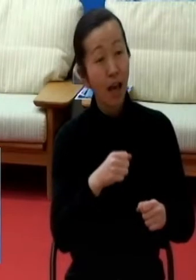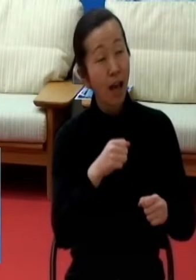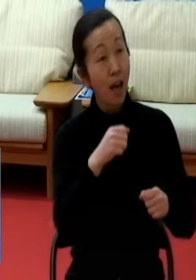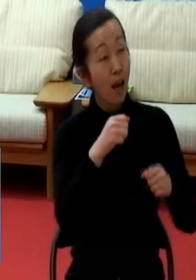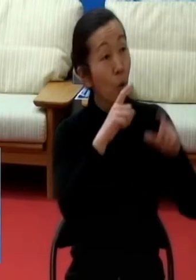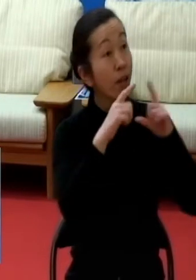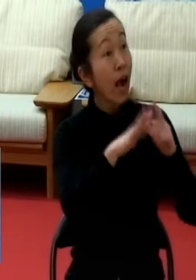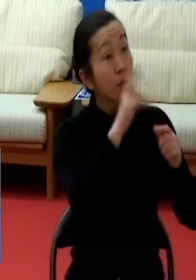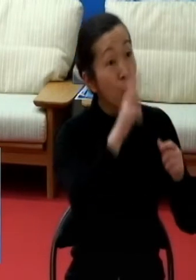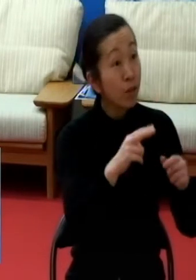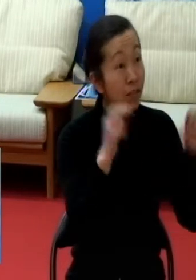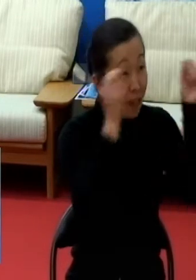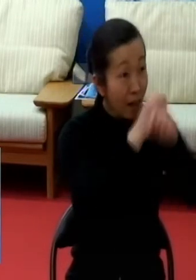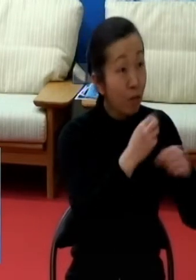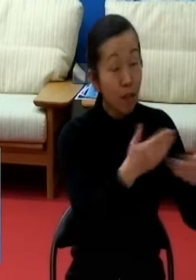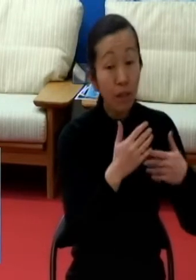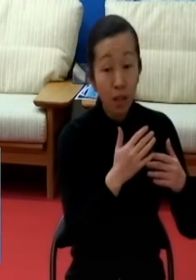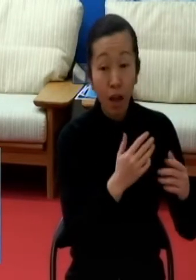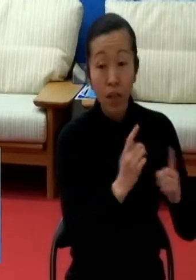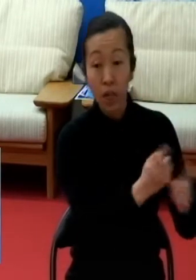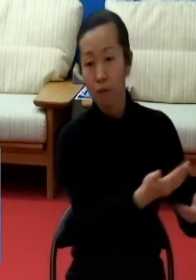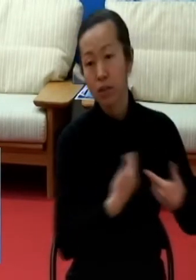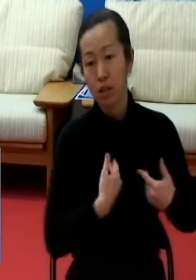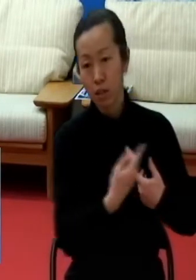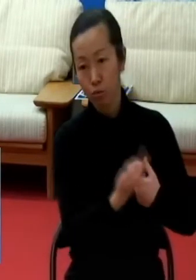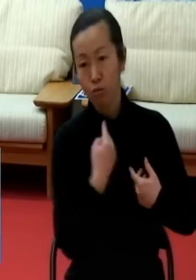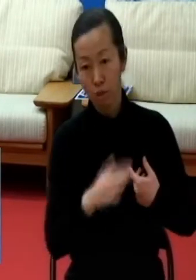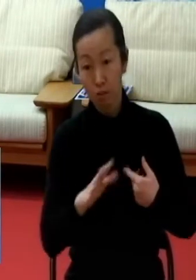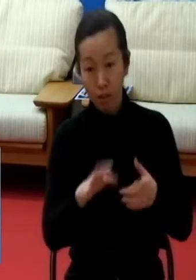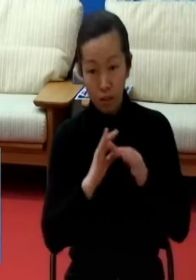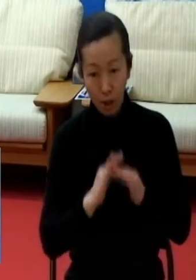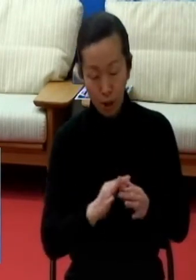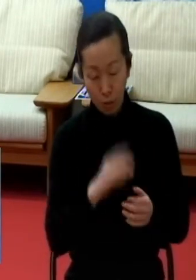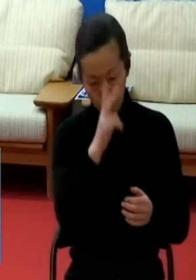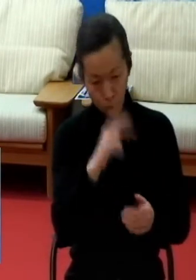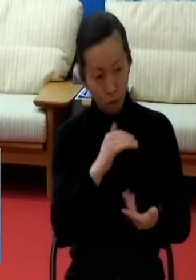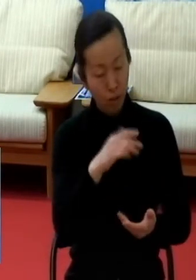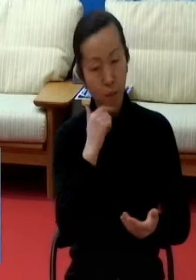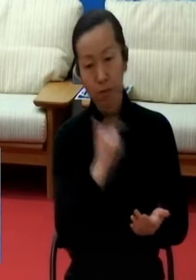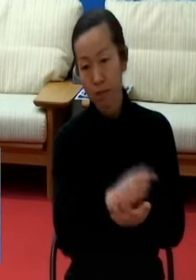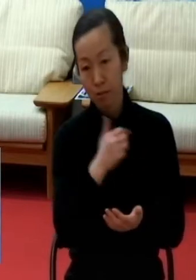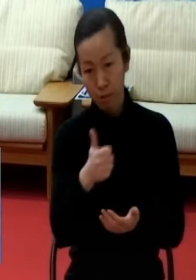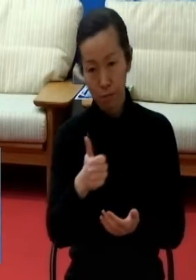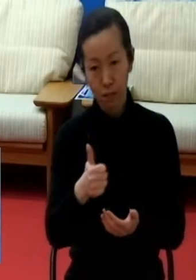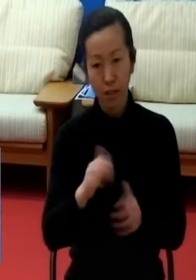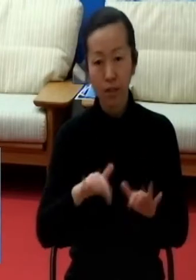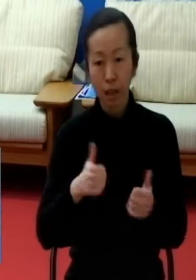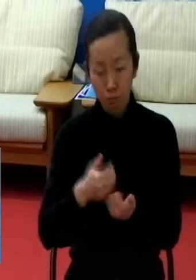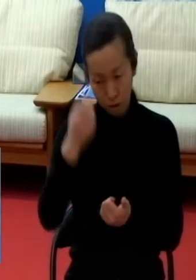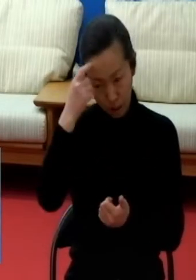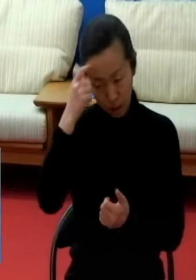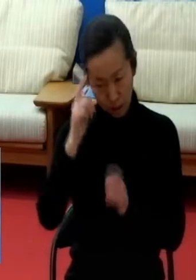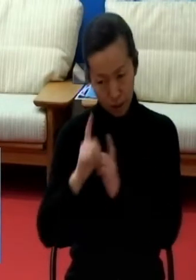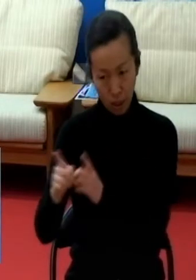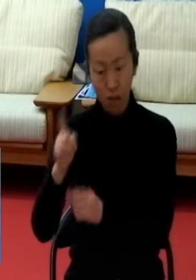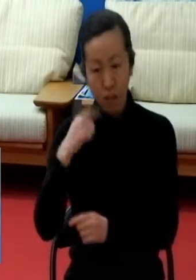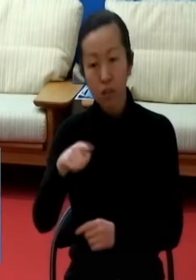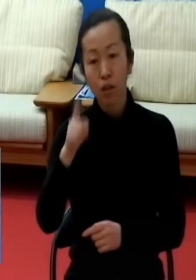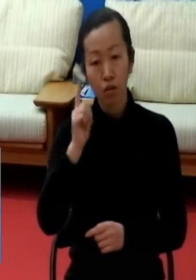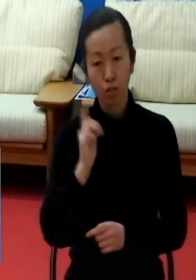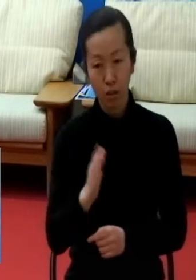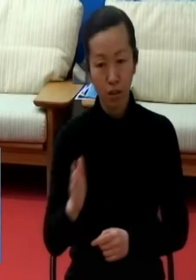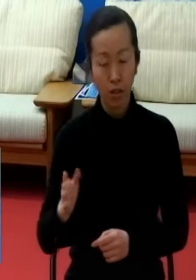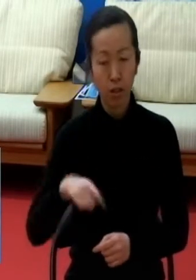하려고 神を離れるようにさせるために 이렇게 속삭였습니다. こういうふうに 예, 言いました。 이 선악과를 먹으면 하나님이 먹지